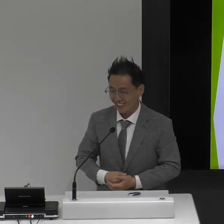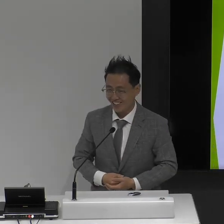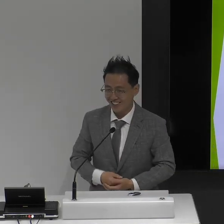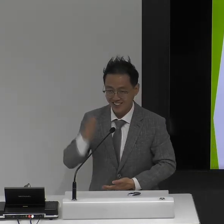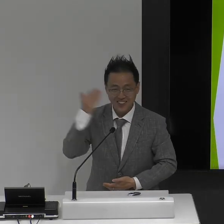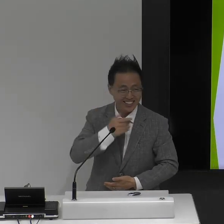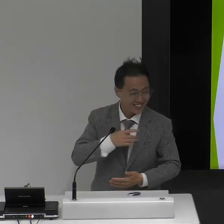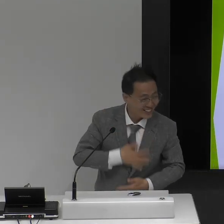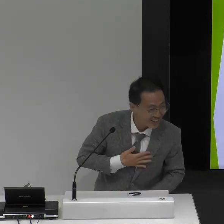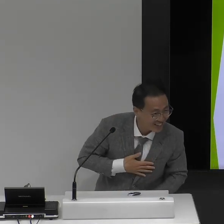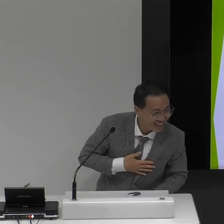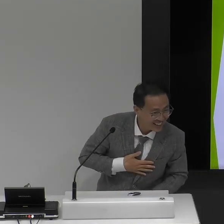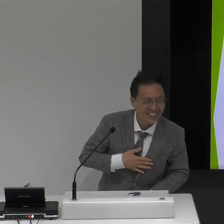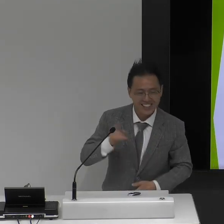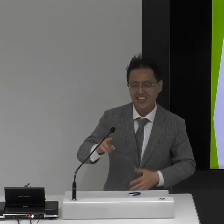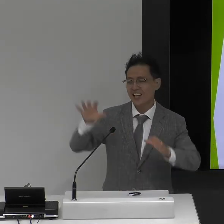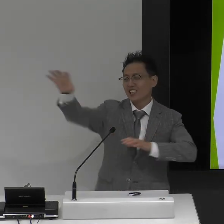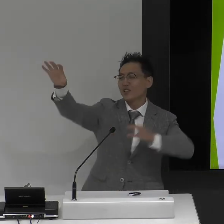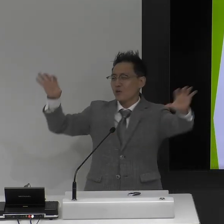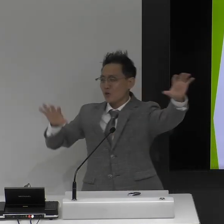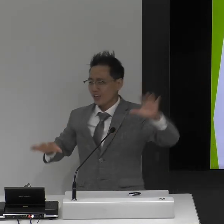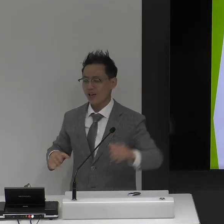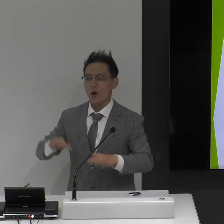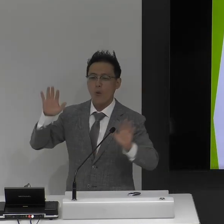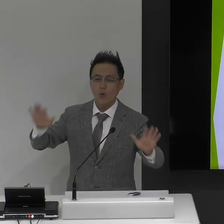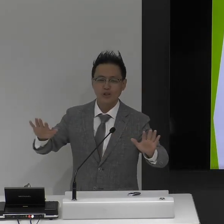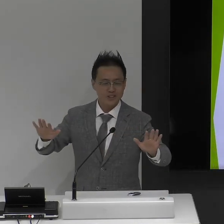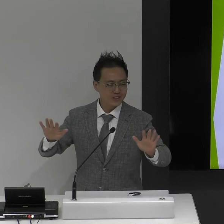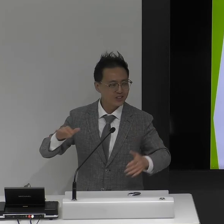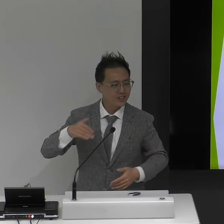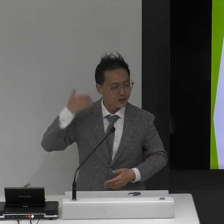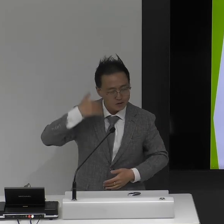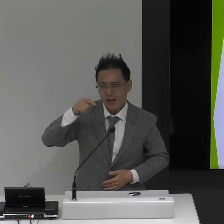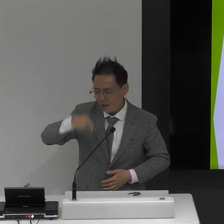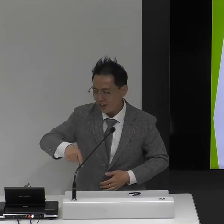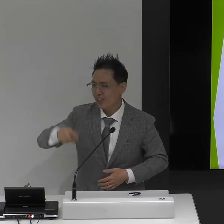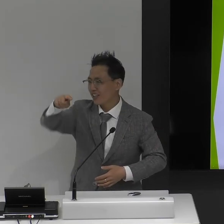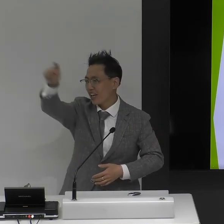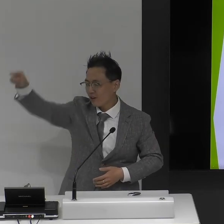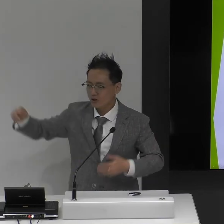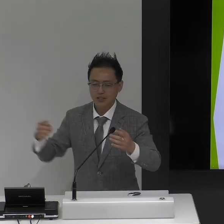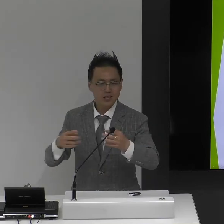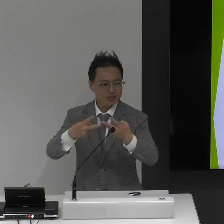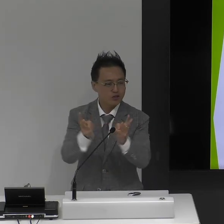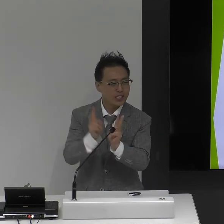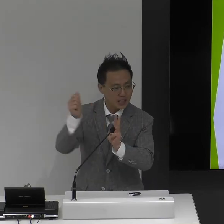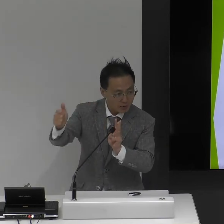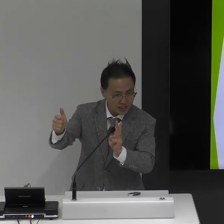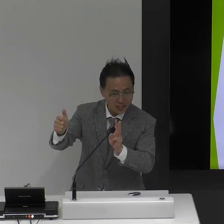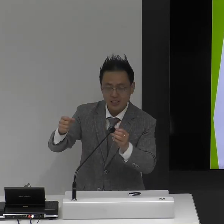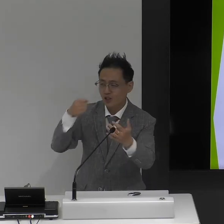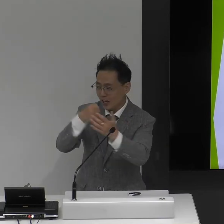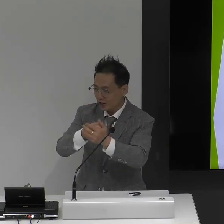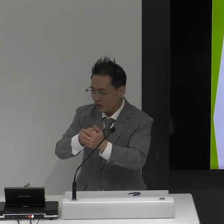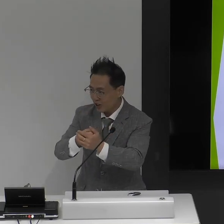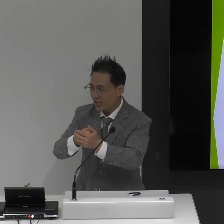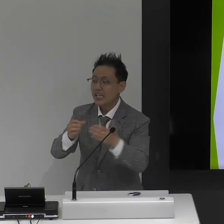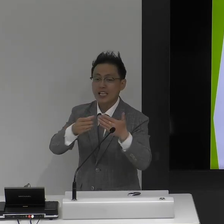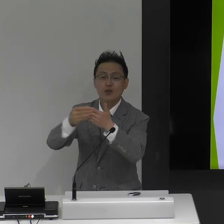하잖아요. 농인들 그죠? 그러니까 서로 이렇게 오늘은 누가 여기 이렇게 했고 그 순장님들이 정하셔서 인도하신